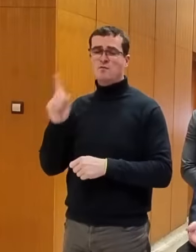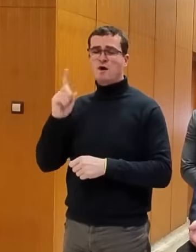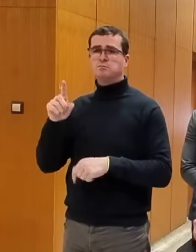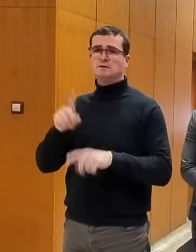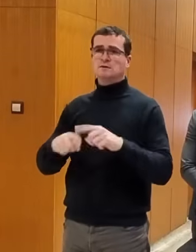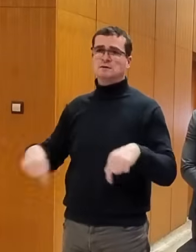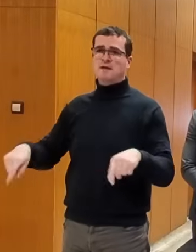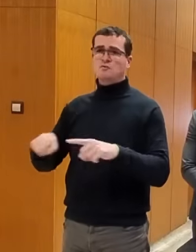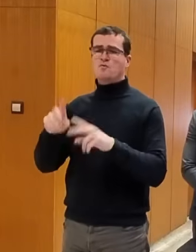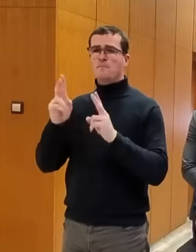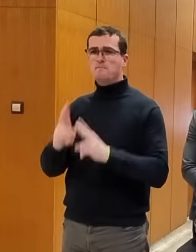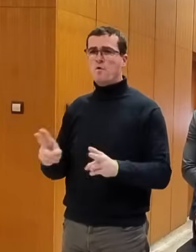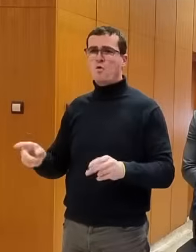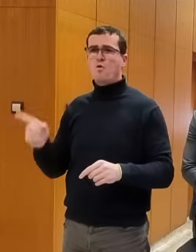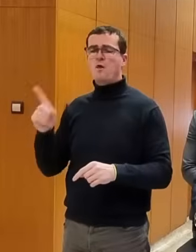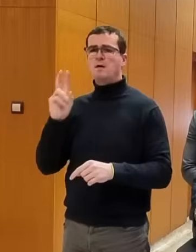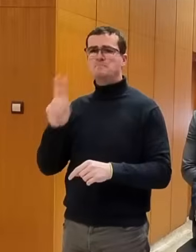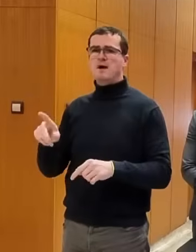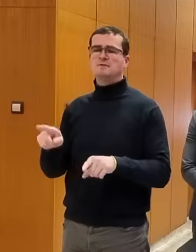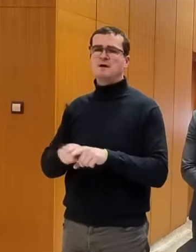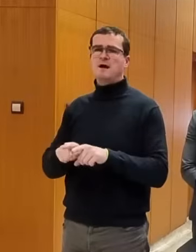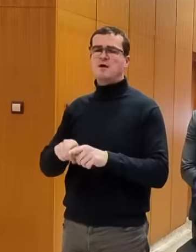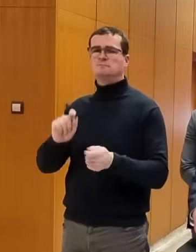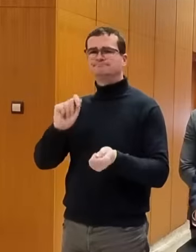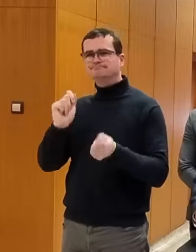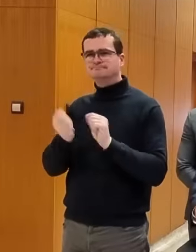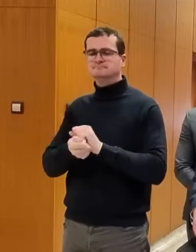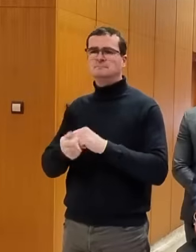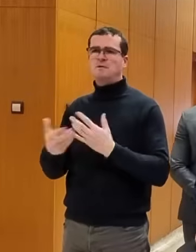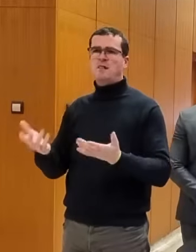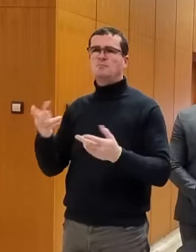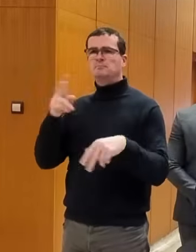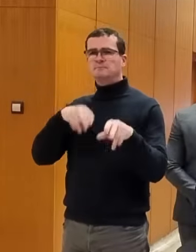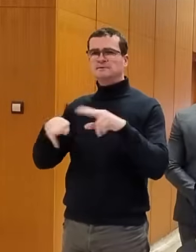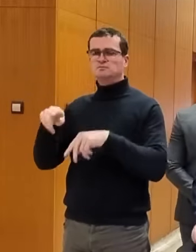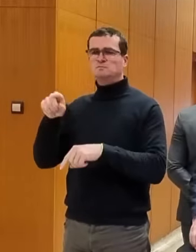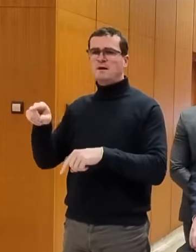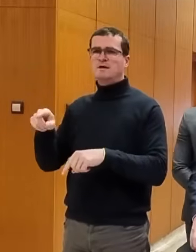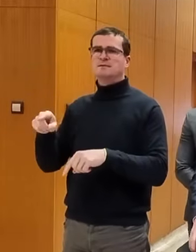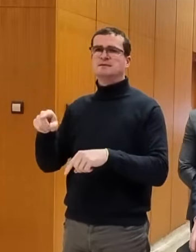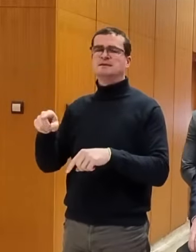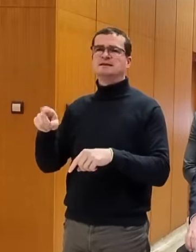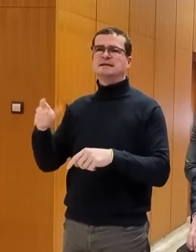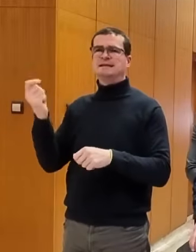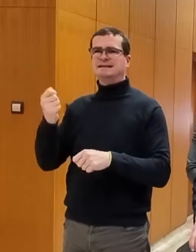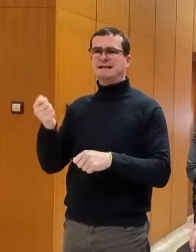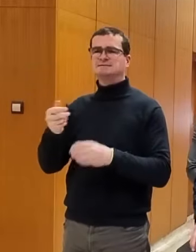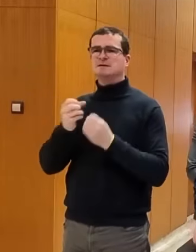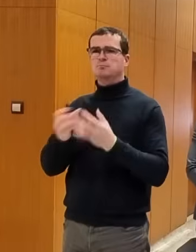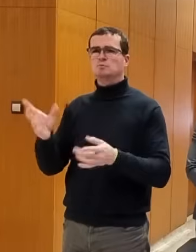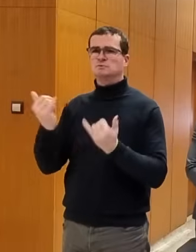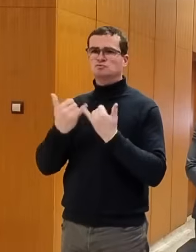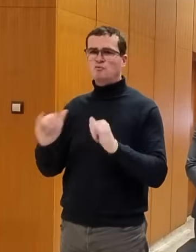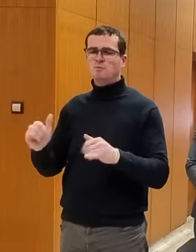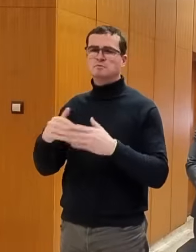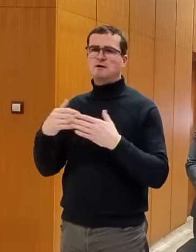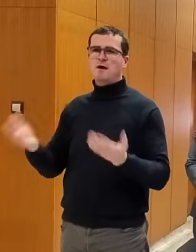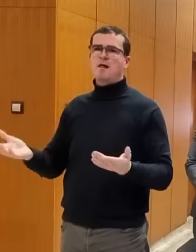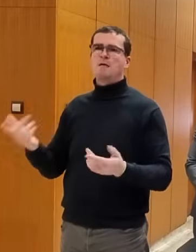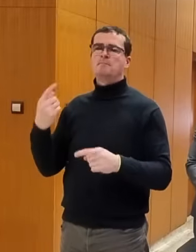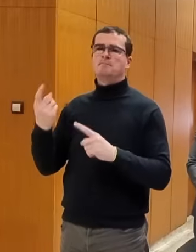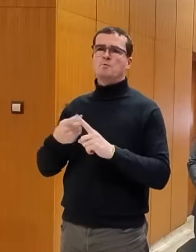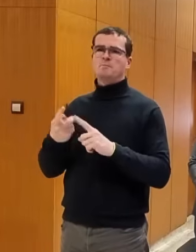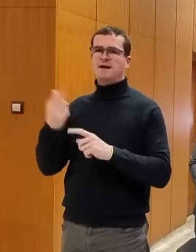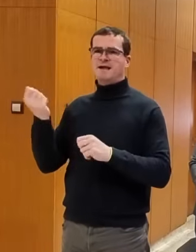aby niekto mohol mať prehodnotený, respektíve preskúmaný vôbec trest a bol pustený na slobodu, alebo ak mal